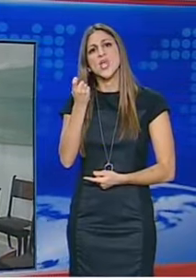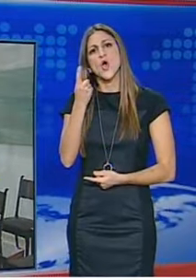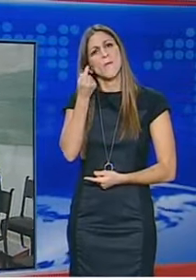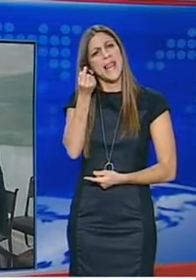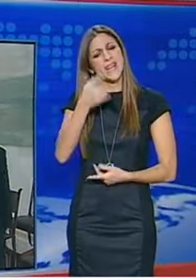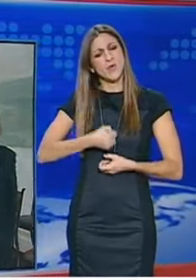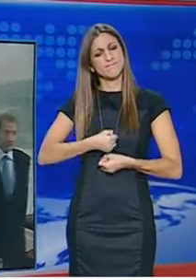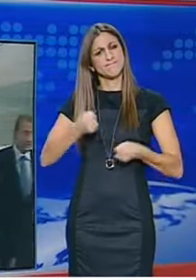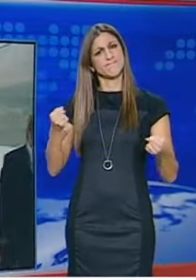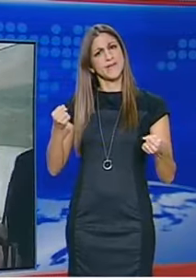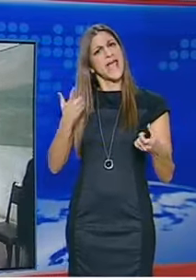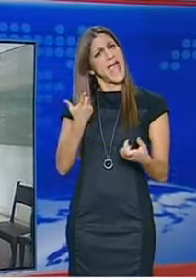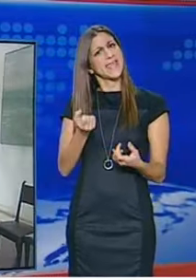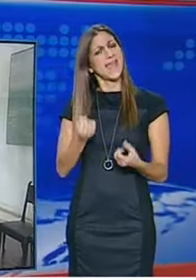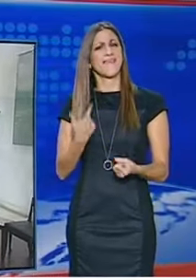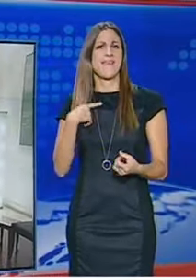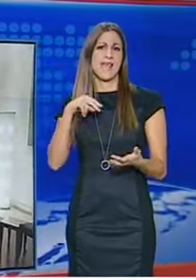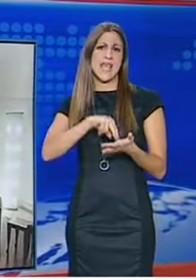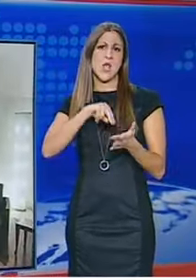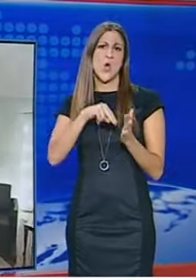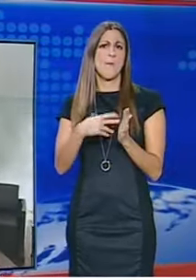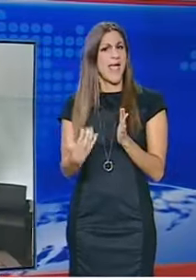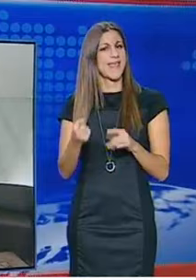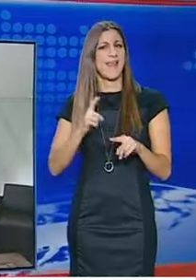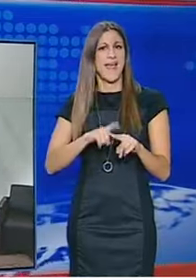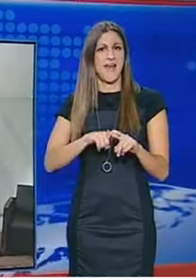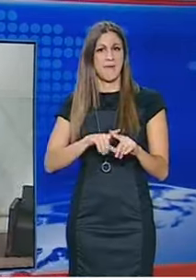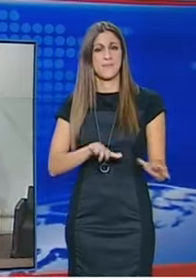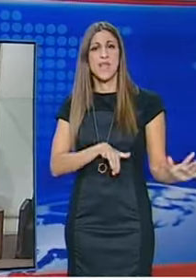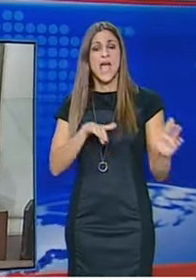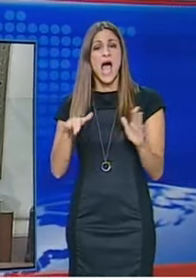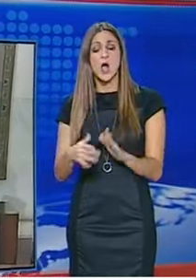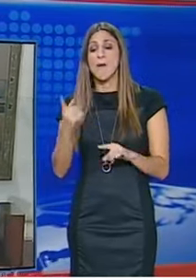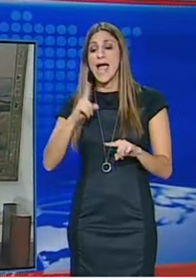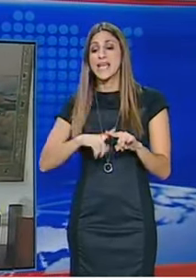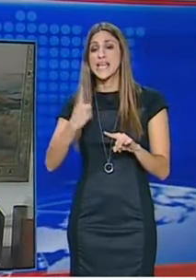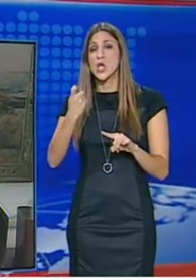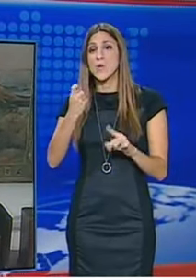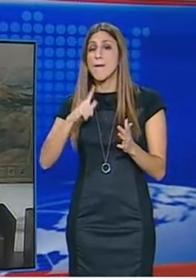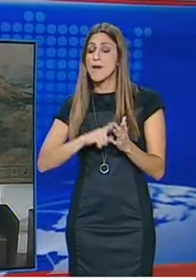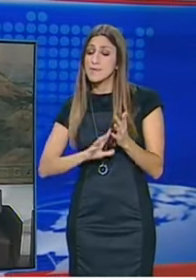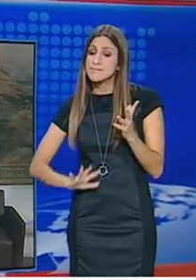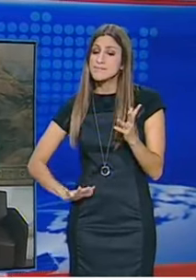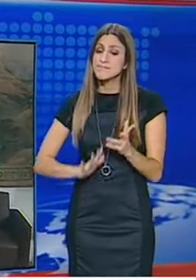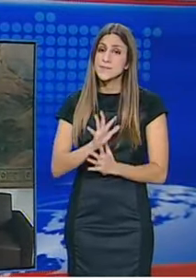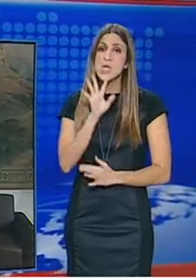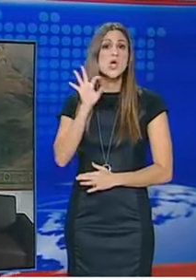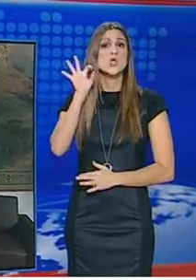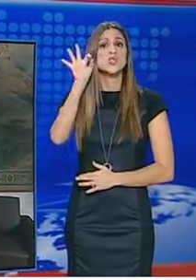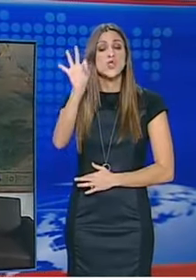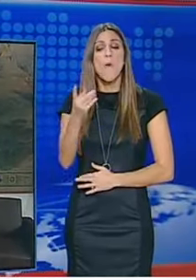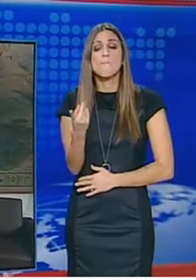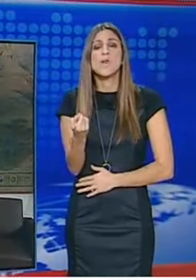τα πρώτα σημάδια βελτίωσης της ανταγωνιστικότητας τονίζεται επίσης πως η ανάκαμψη της οικονομίας αποτελεί τον βασικό μοχλό για την